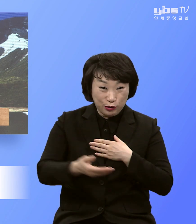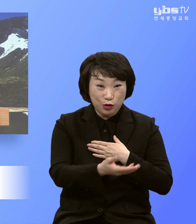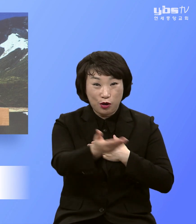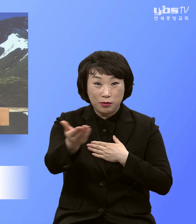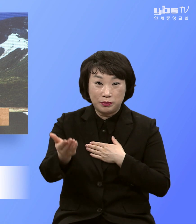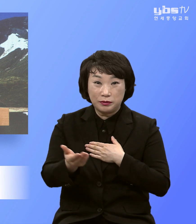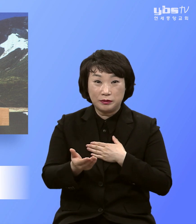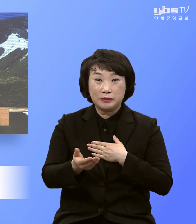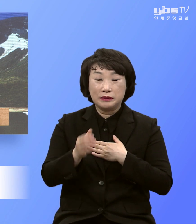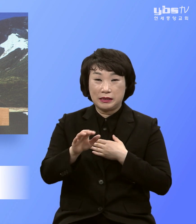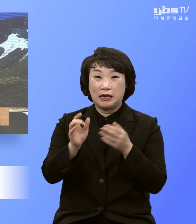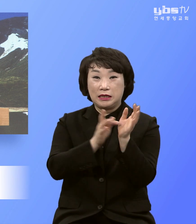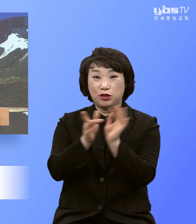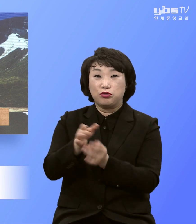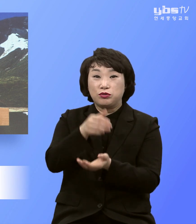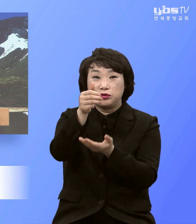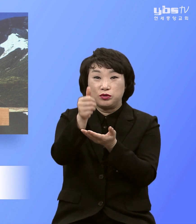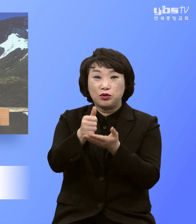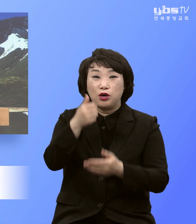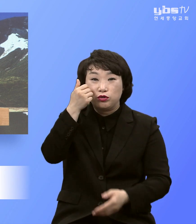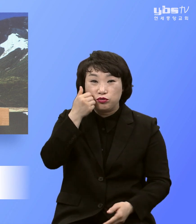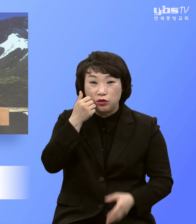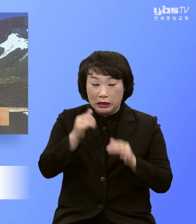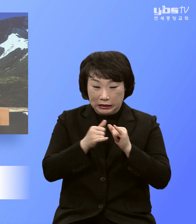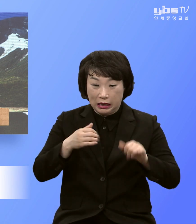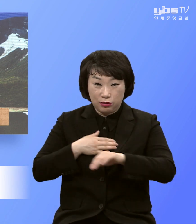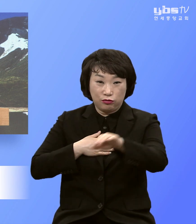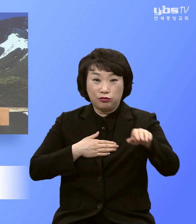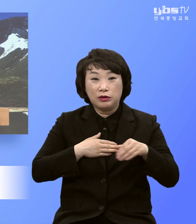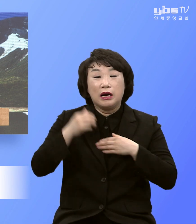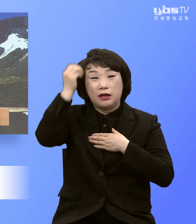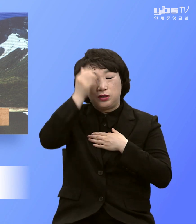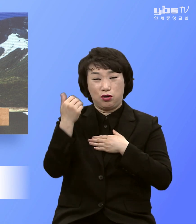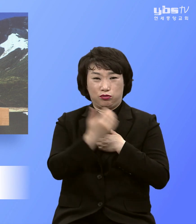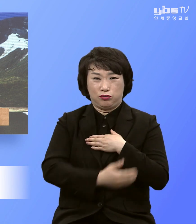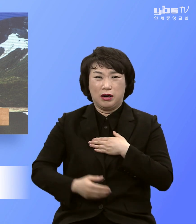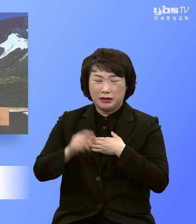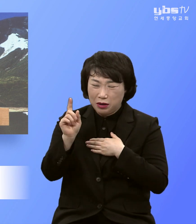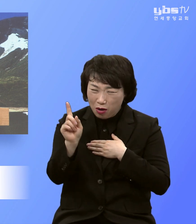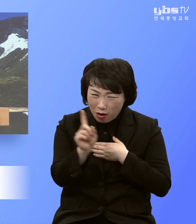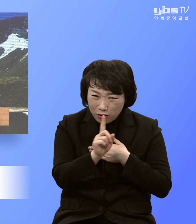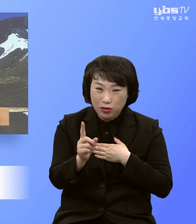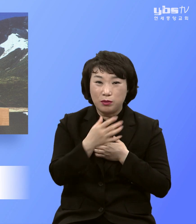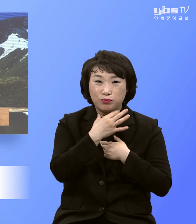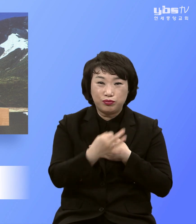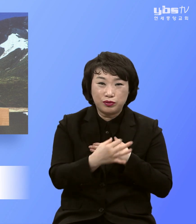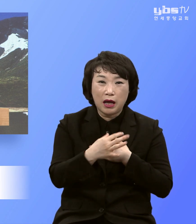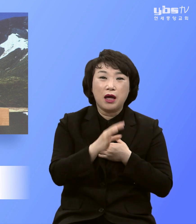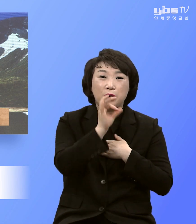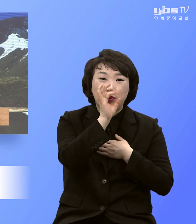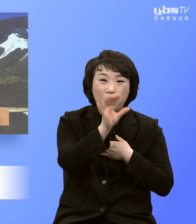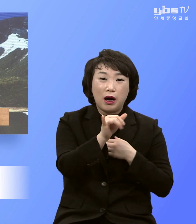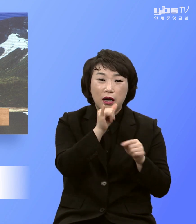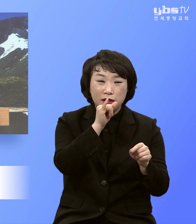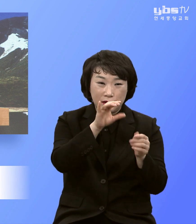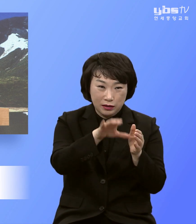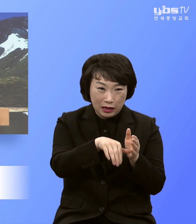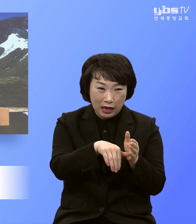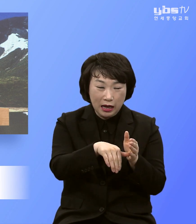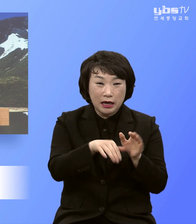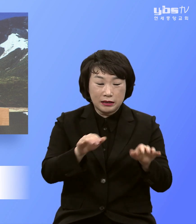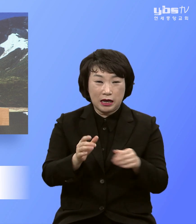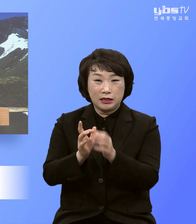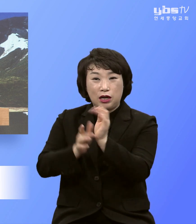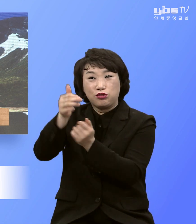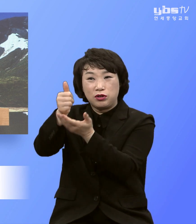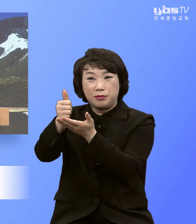여러분, 예수 그리스도는 인간의 영육 간에 어떤 불행도 불가능도